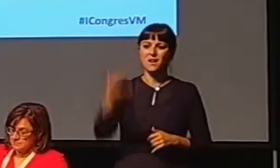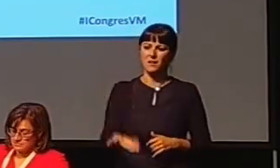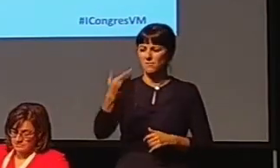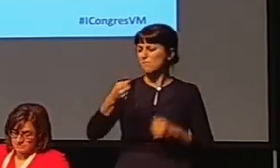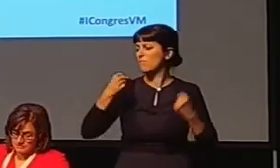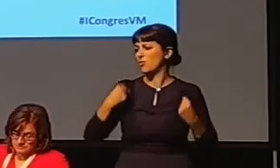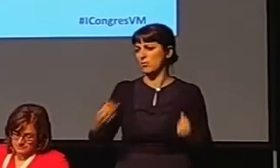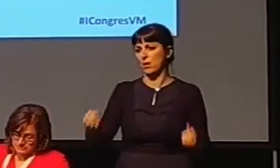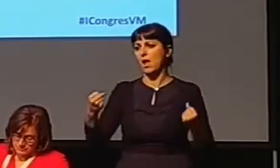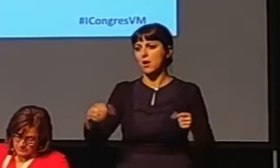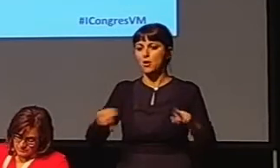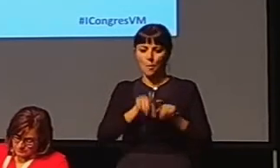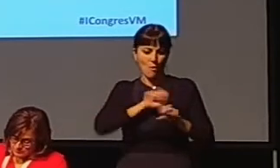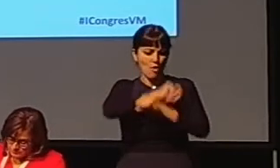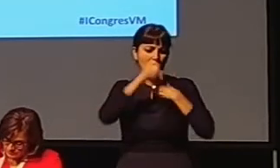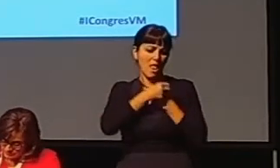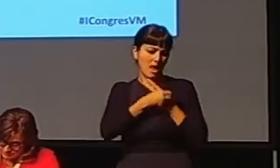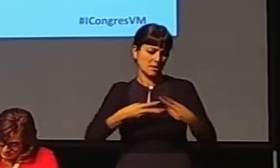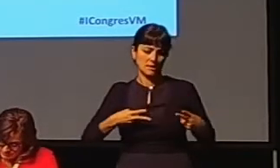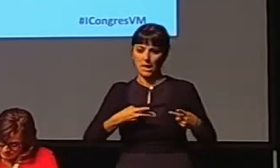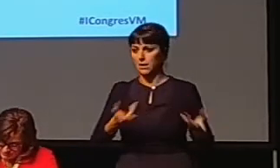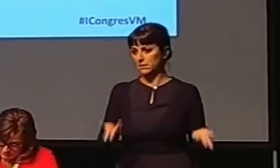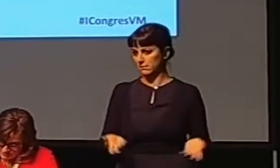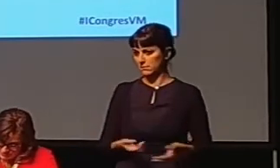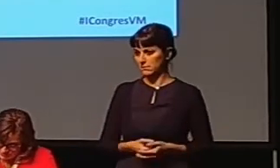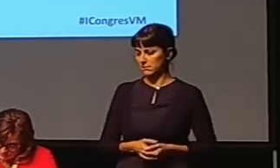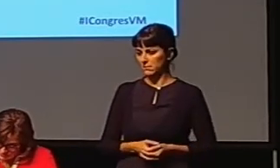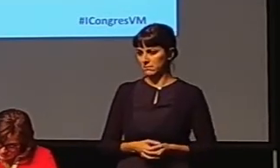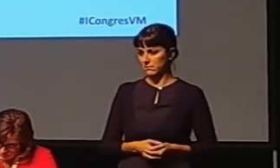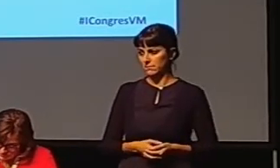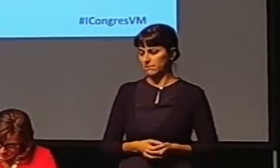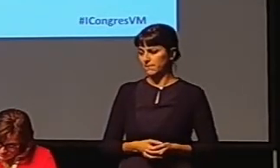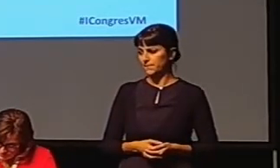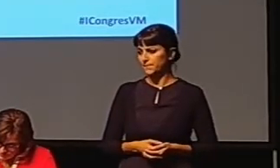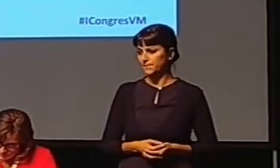com el llacet, vull dir, tan important, sí? Tant.